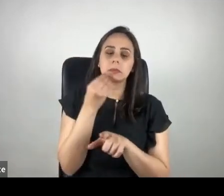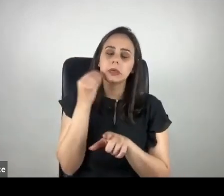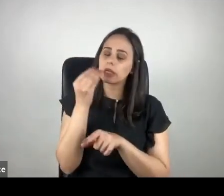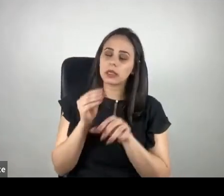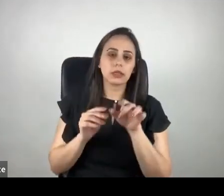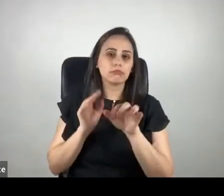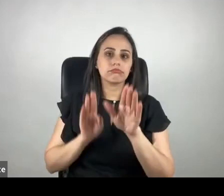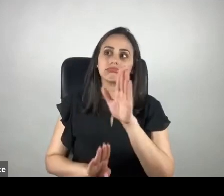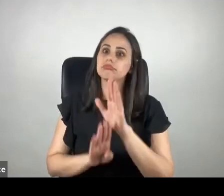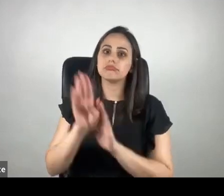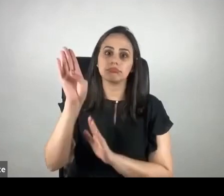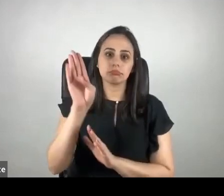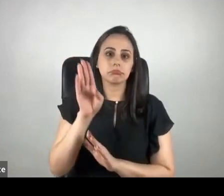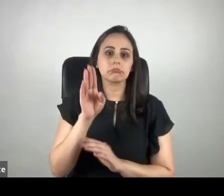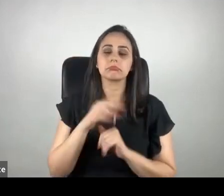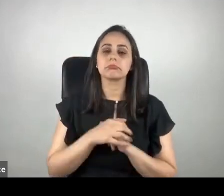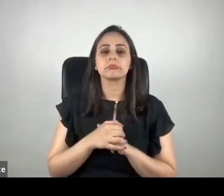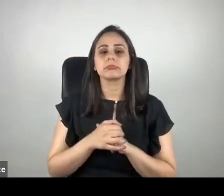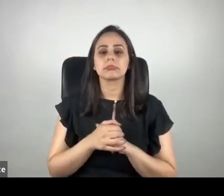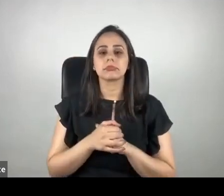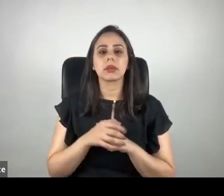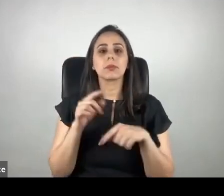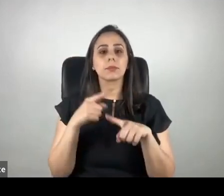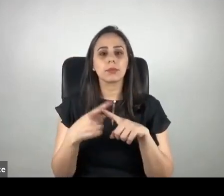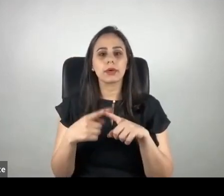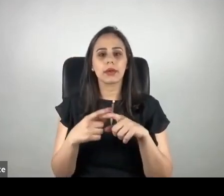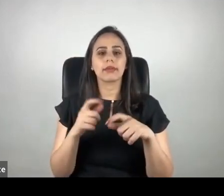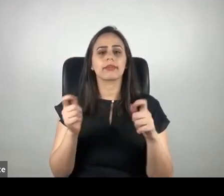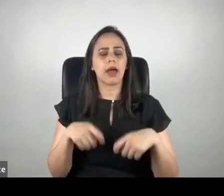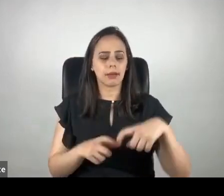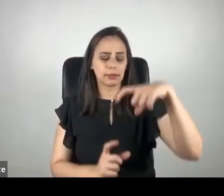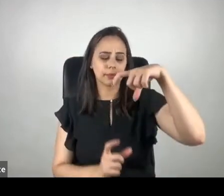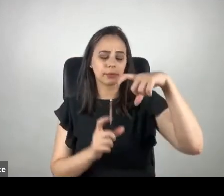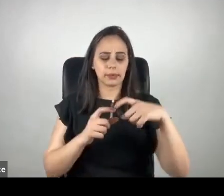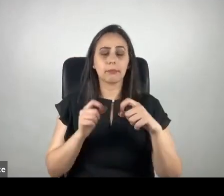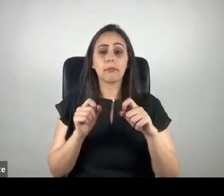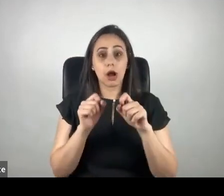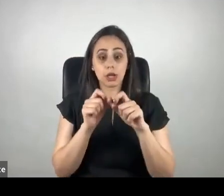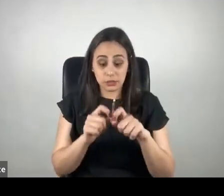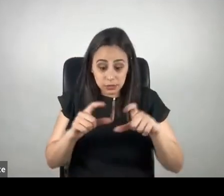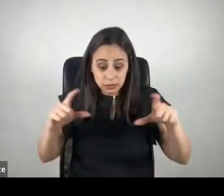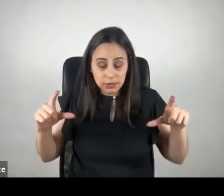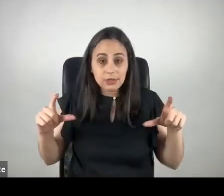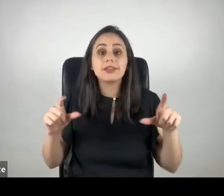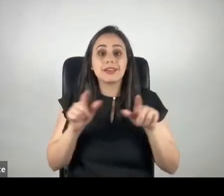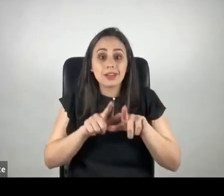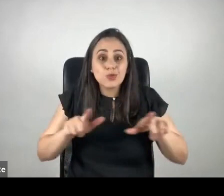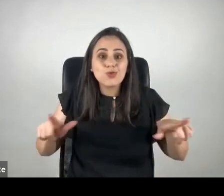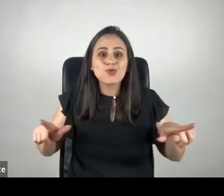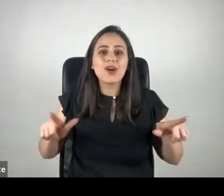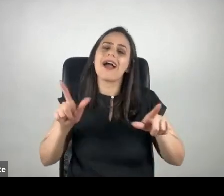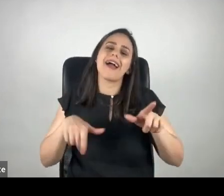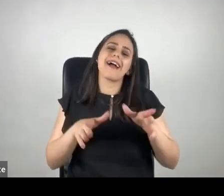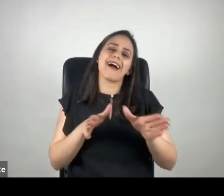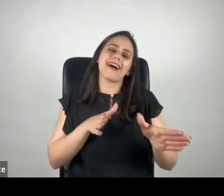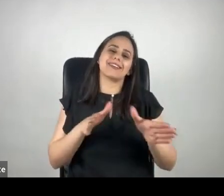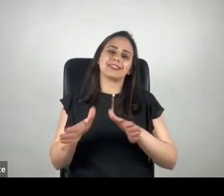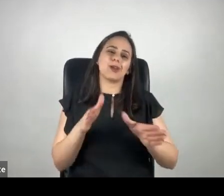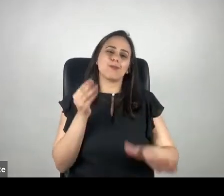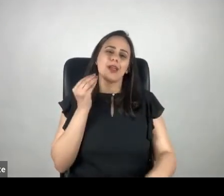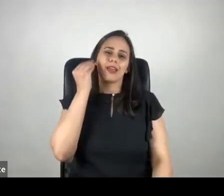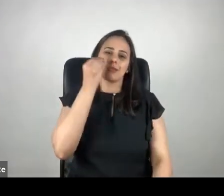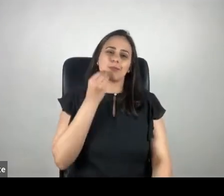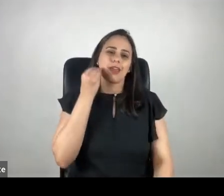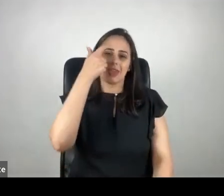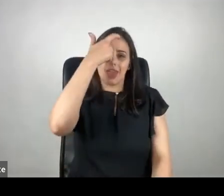olhar horizontal, vertical, você pode dar o zoom. Então, a acessibilidade é a experiência do